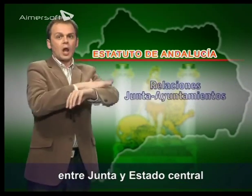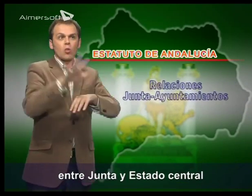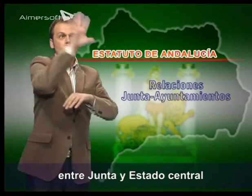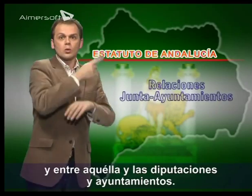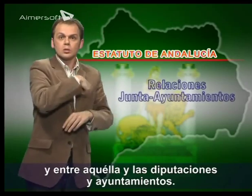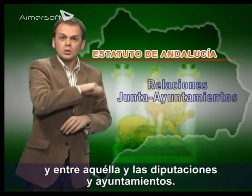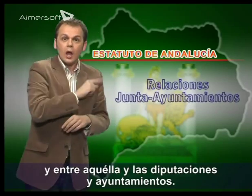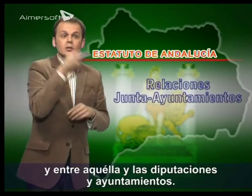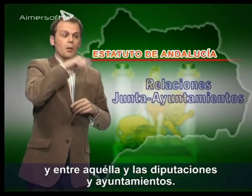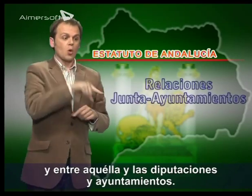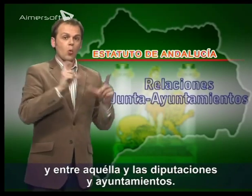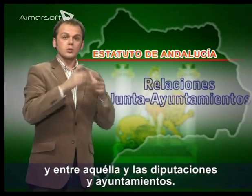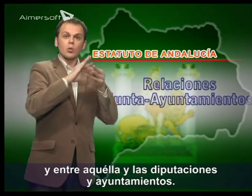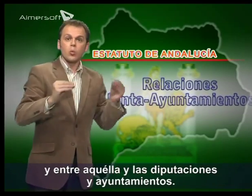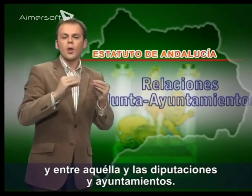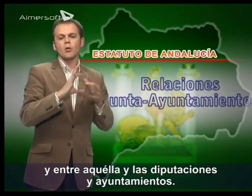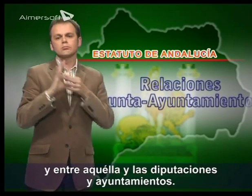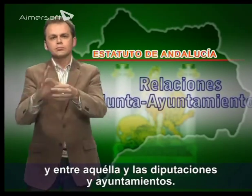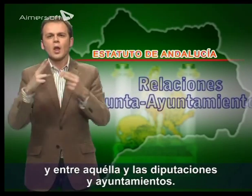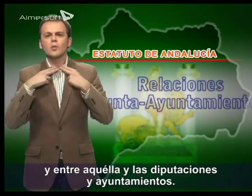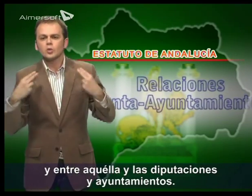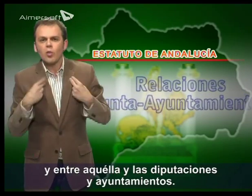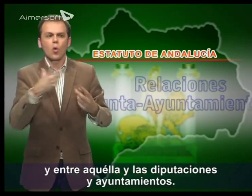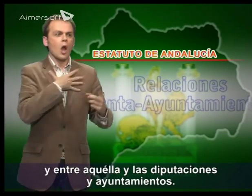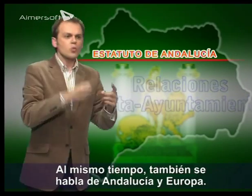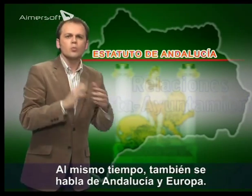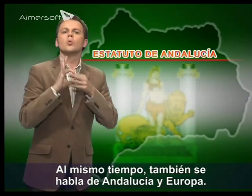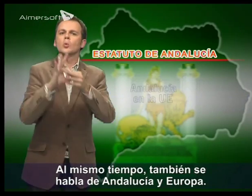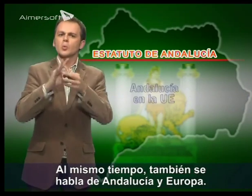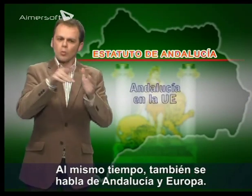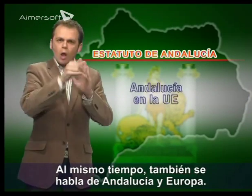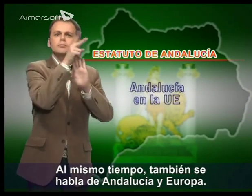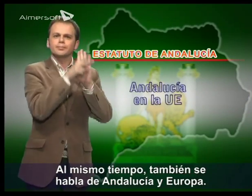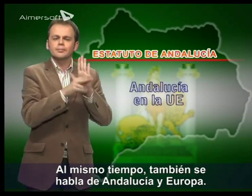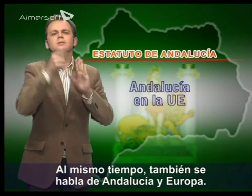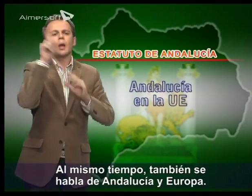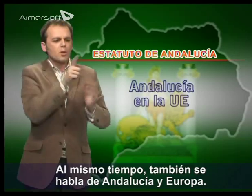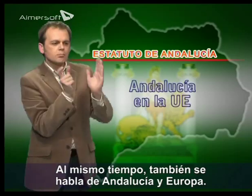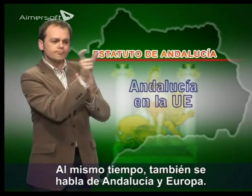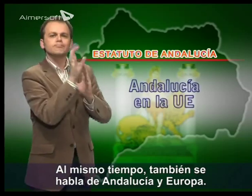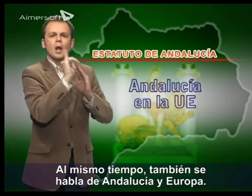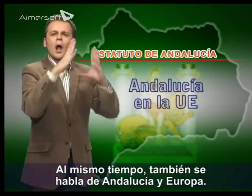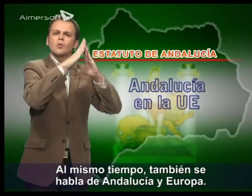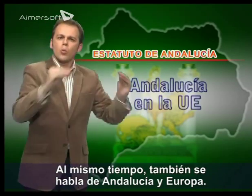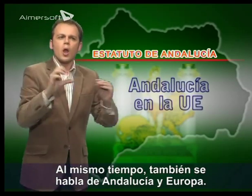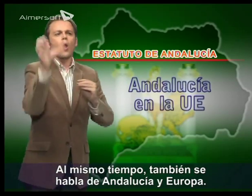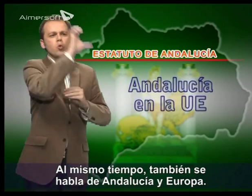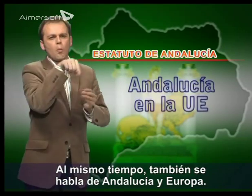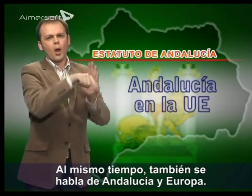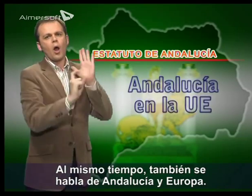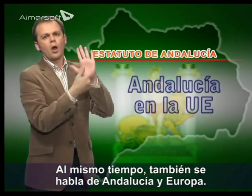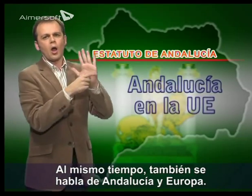Central y entre aquella y las diputaciones y ayuntamientos. Al mismo tiempo, también se habla de Andalucía y Europa.